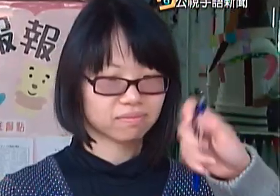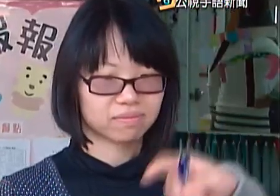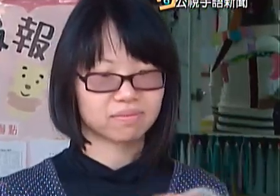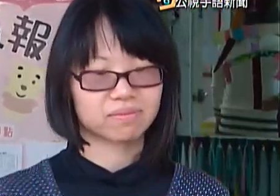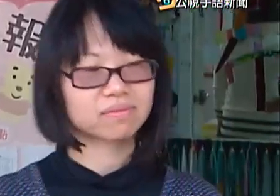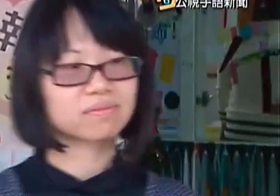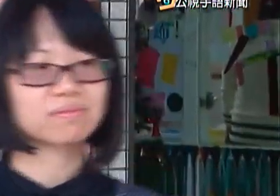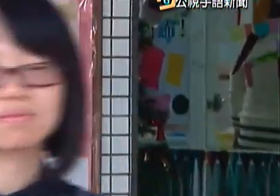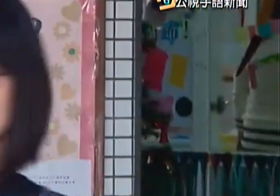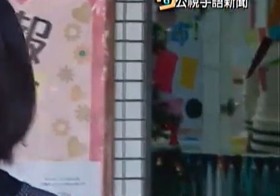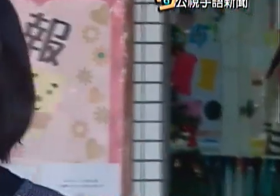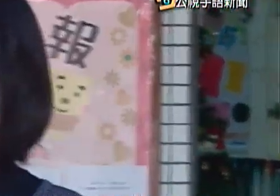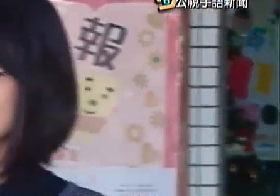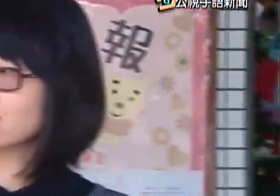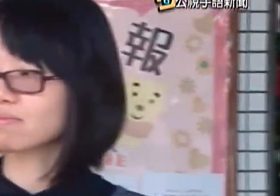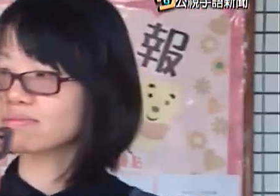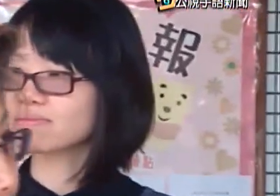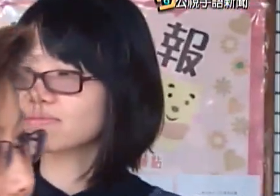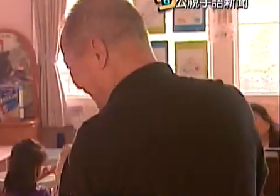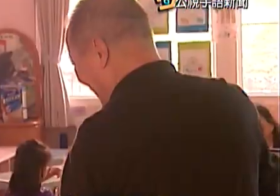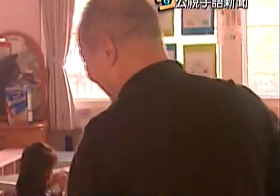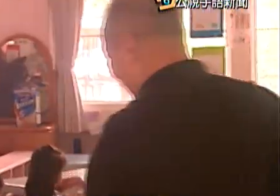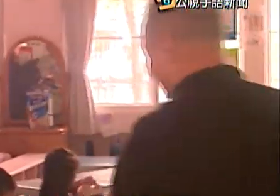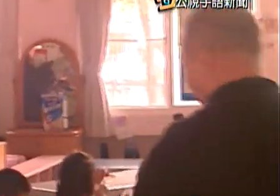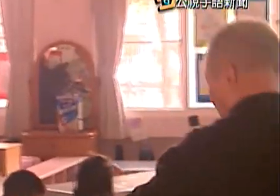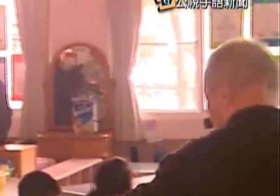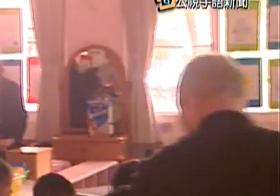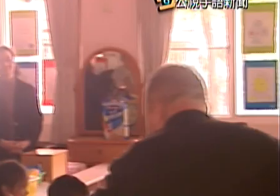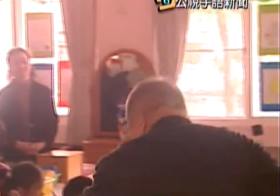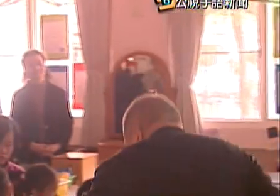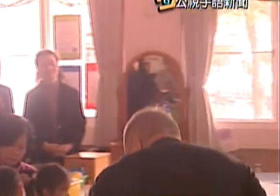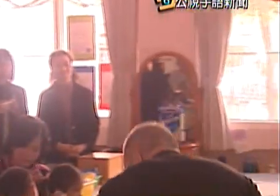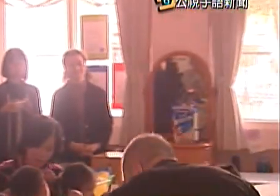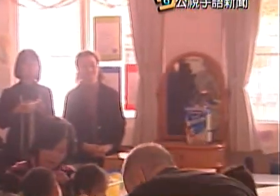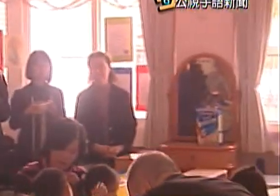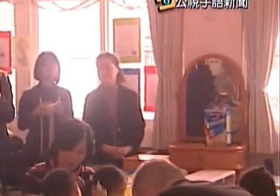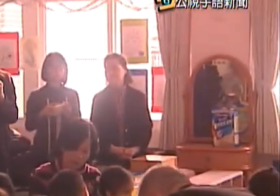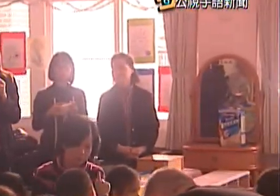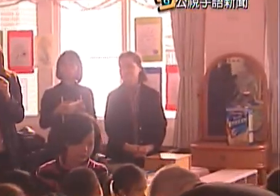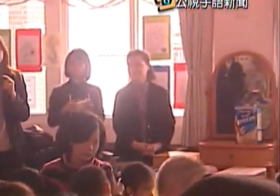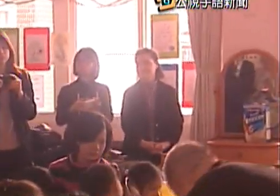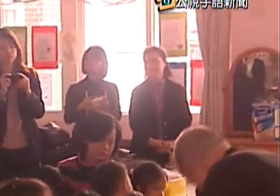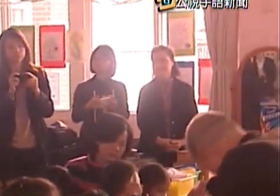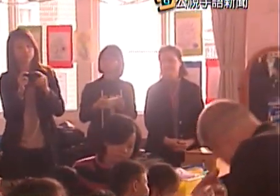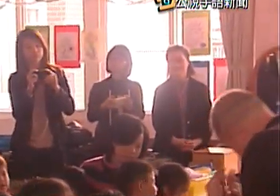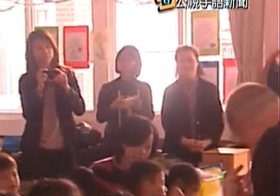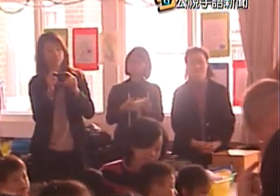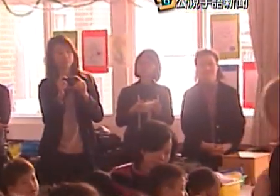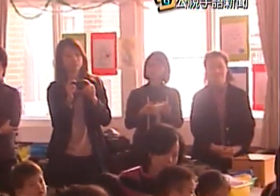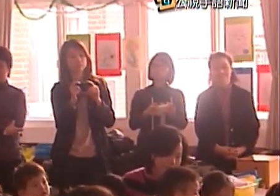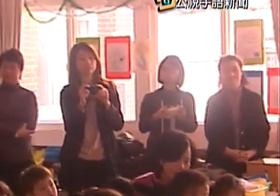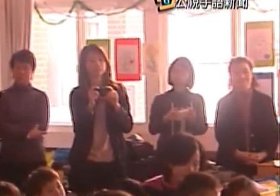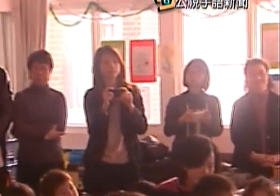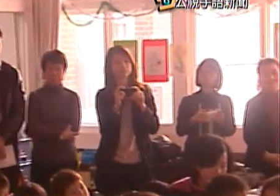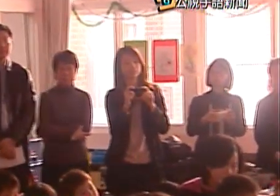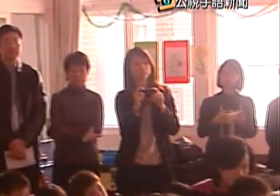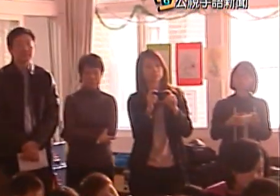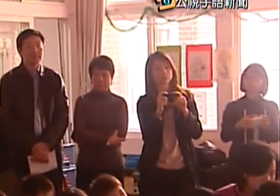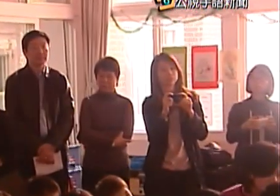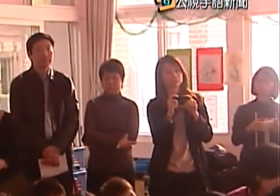本身也是从不会手语到加入双语共融计划，4年之后手语流利到可以当翻译，他也提出教学加入手语之后的